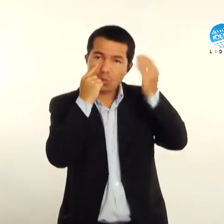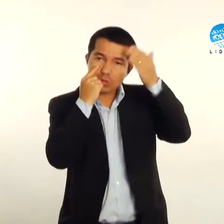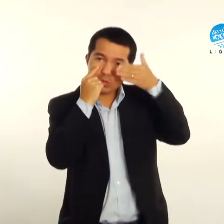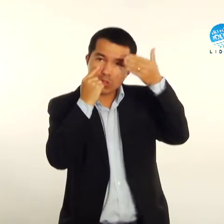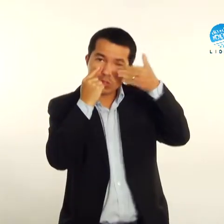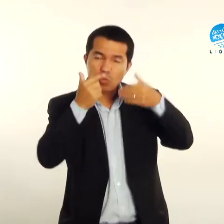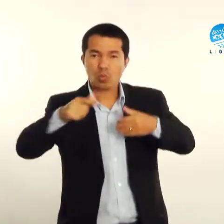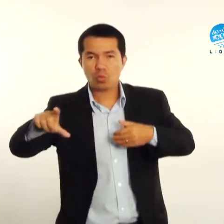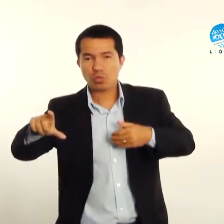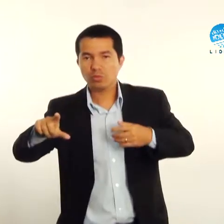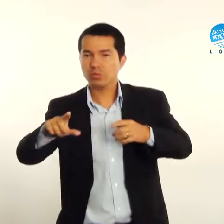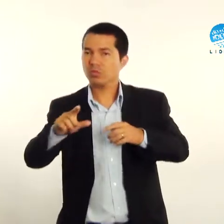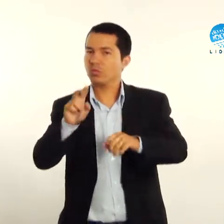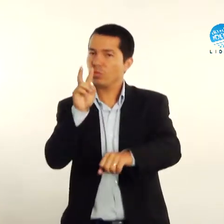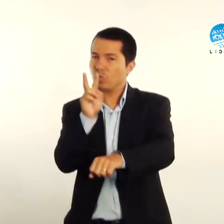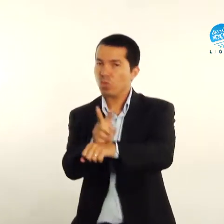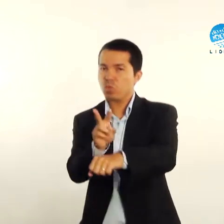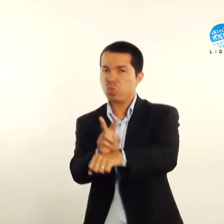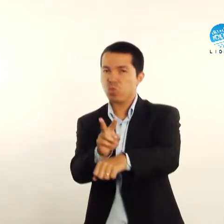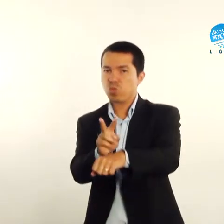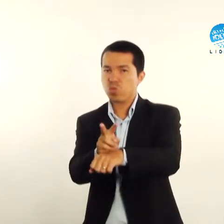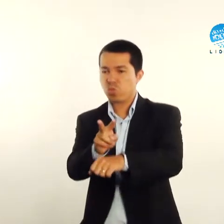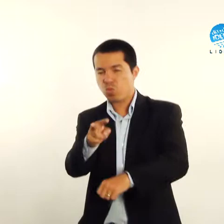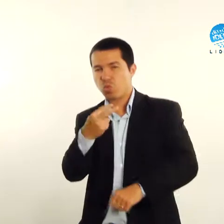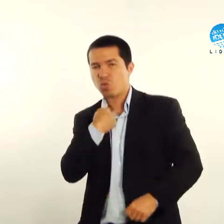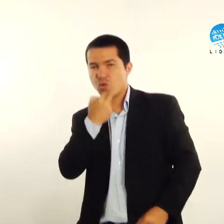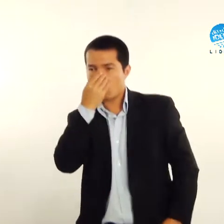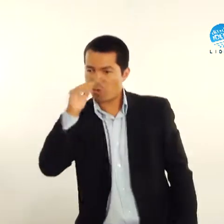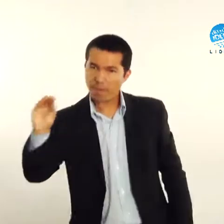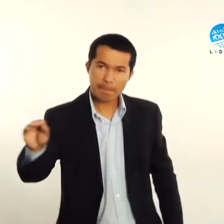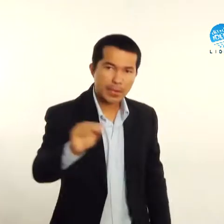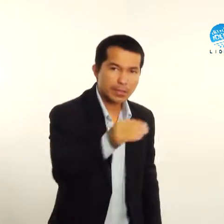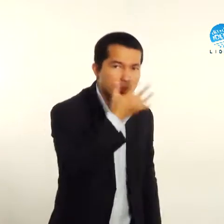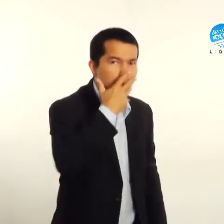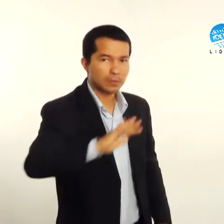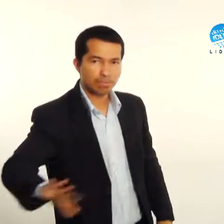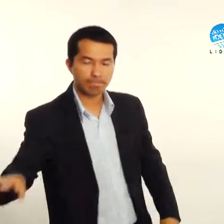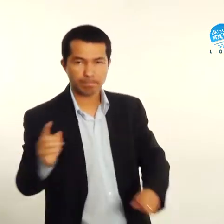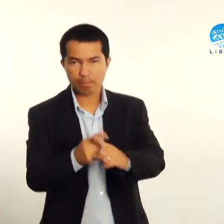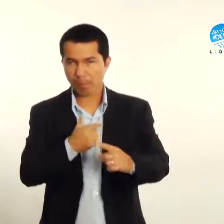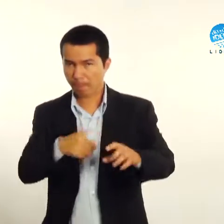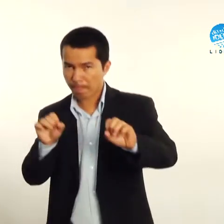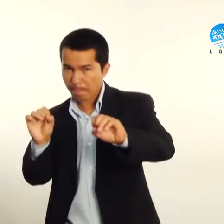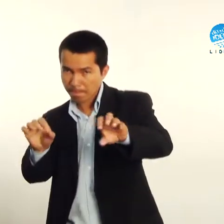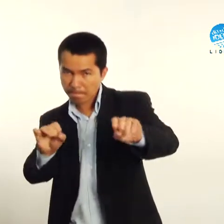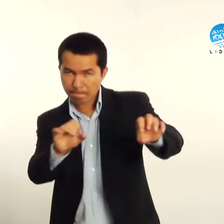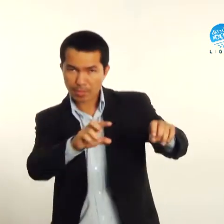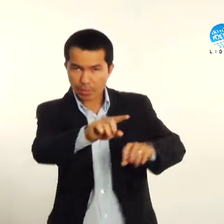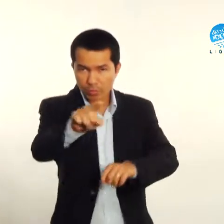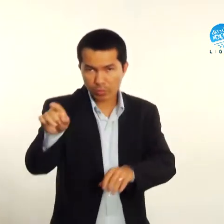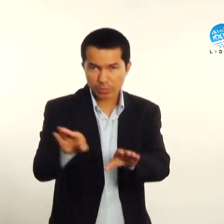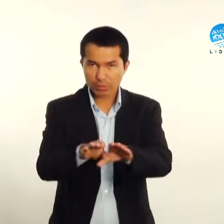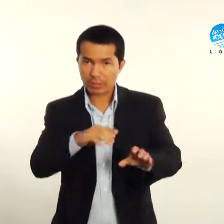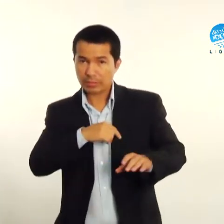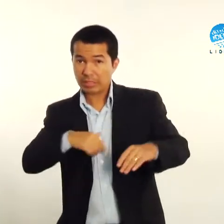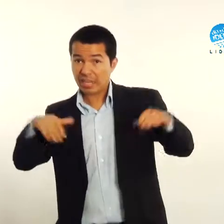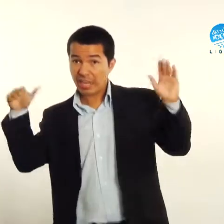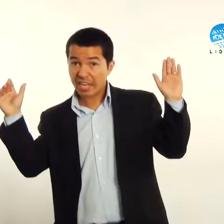não desprezarem um só destes pequeninos, pois eu lhes digo que os anjos deles